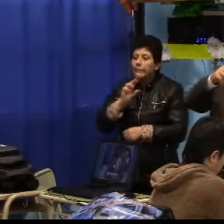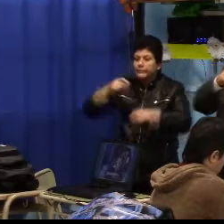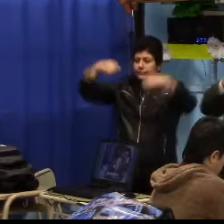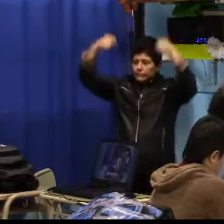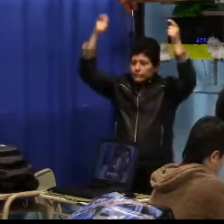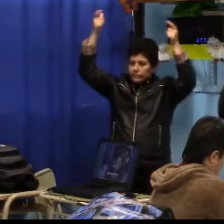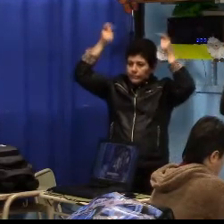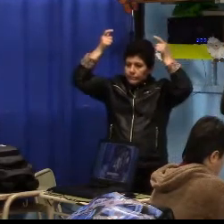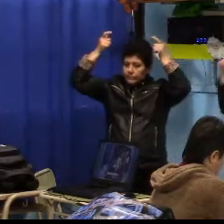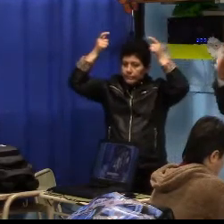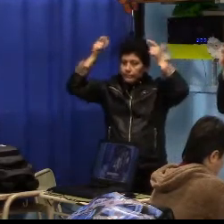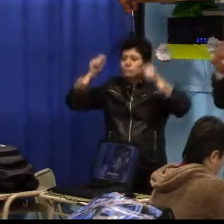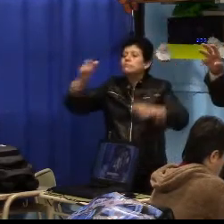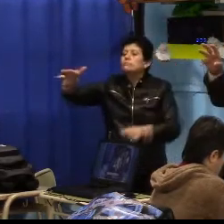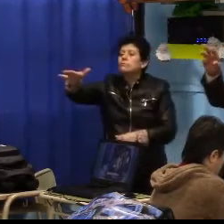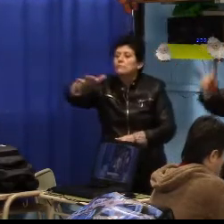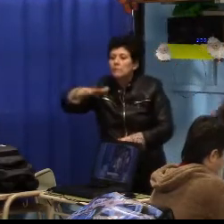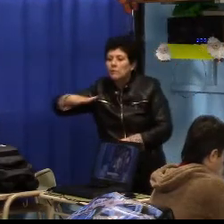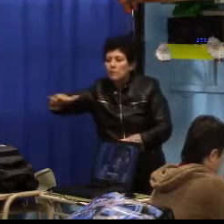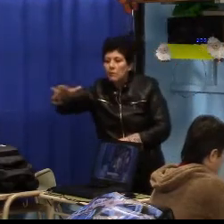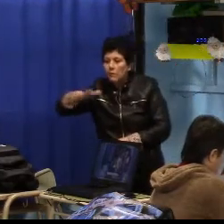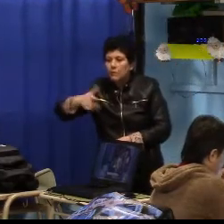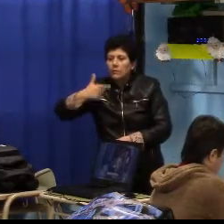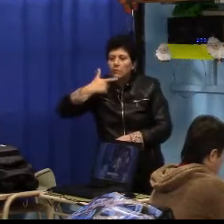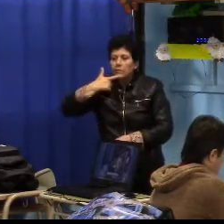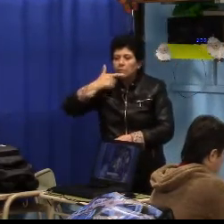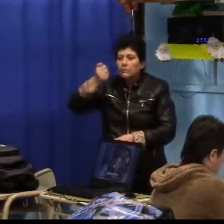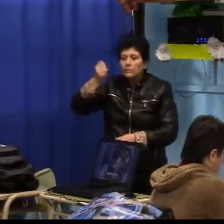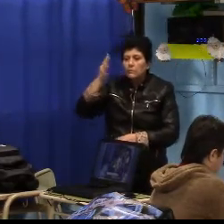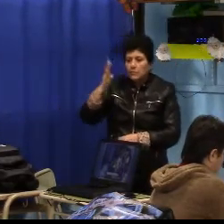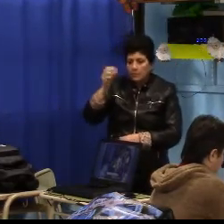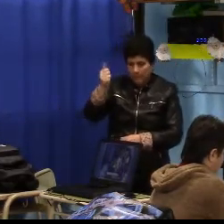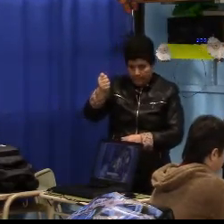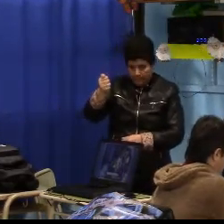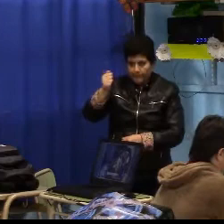1000 kilómetros para ver a Salomón.